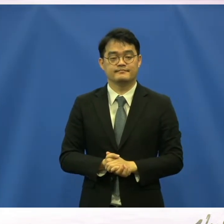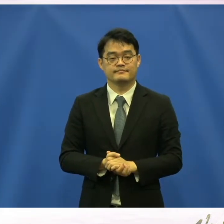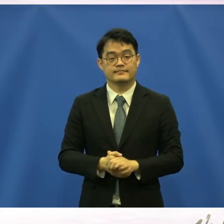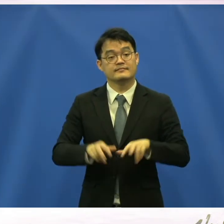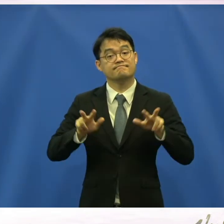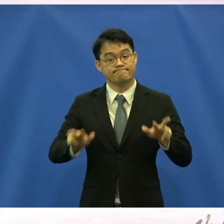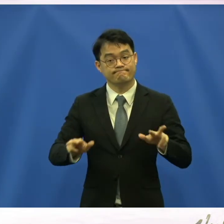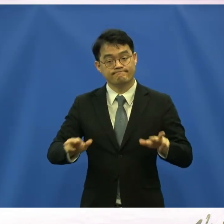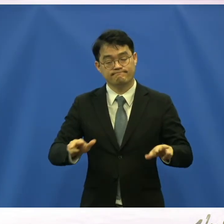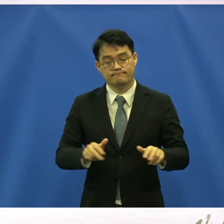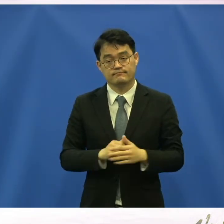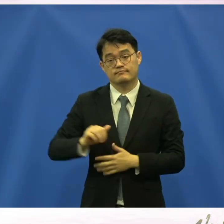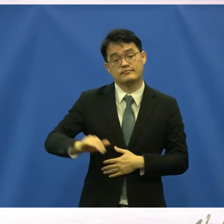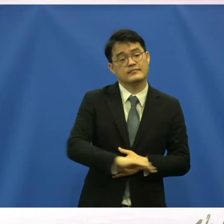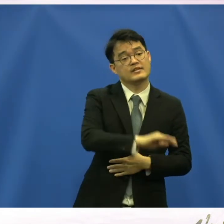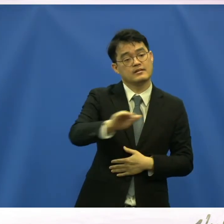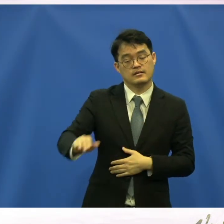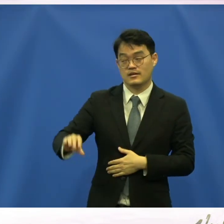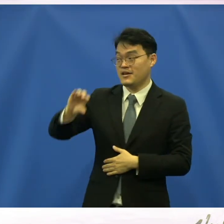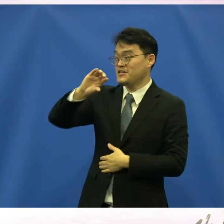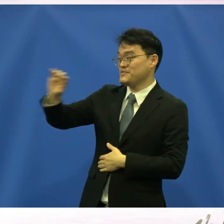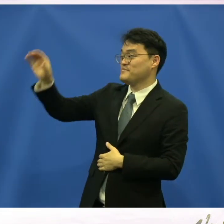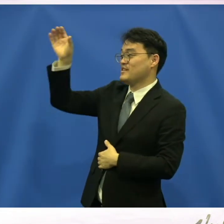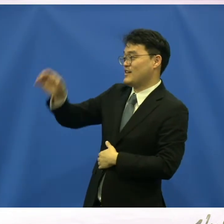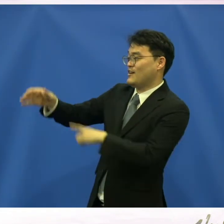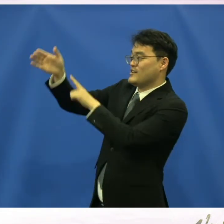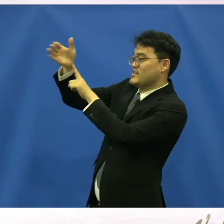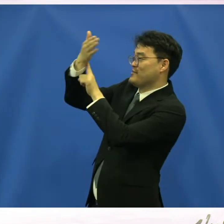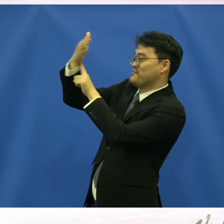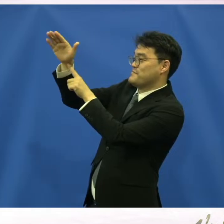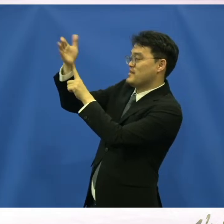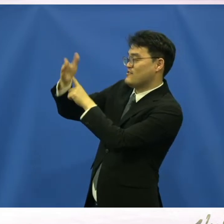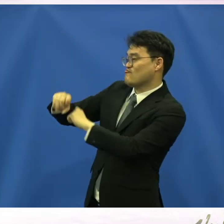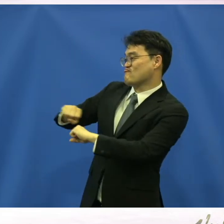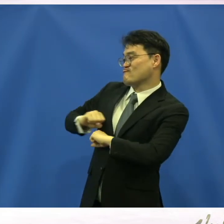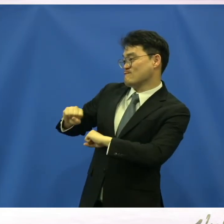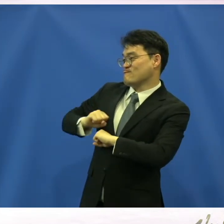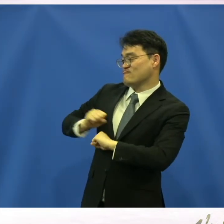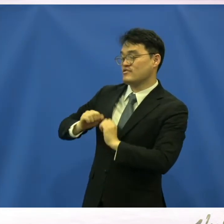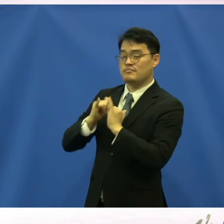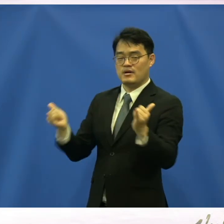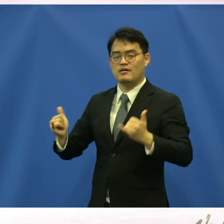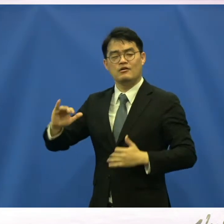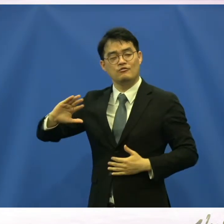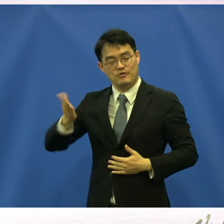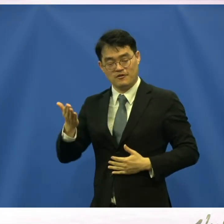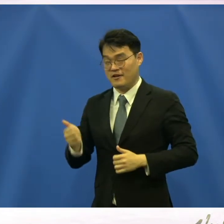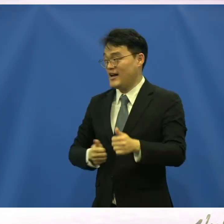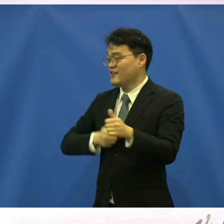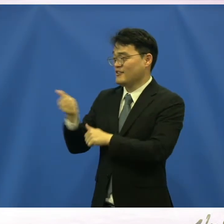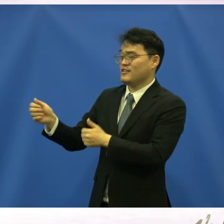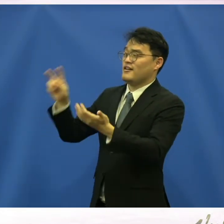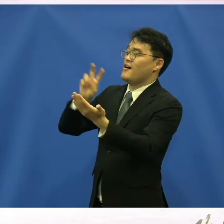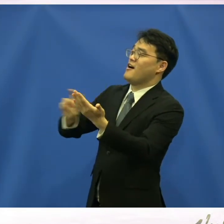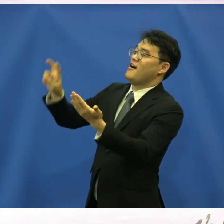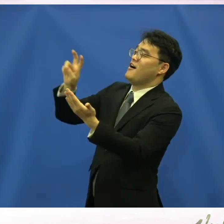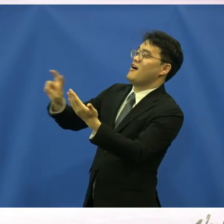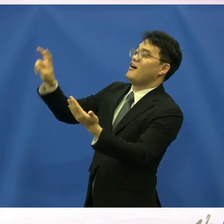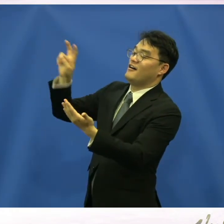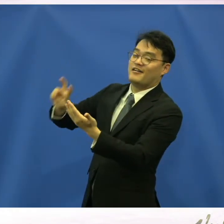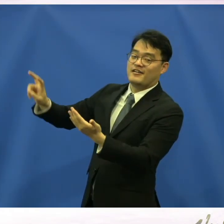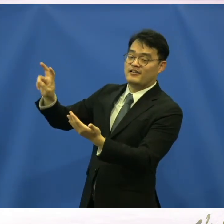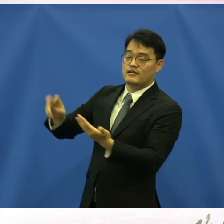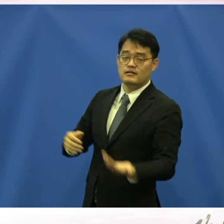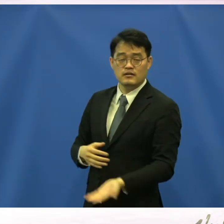이제 우리는 십자가의 군병, 깃발을 흔들며 승리의 찬가를 불러요. 여러분의 목숨을 잃어야 구원을 얻습니다.